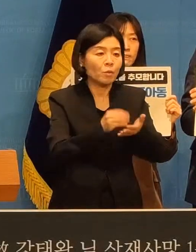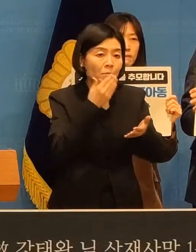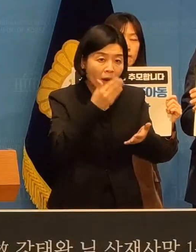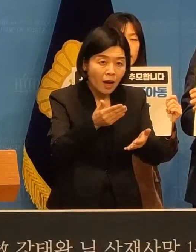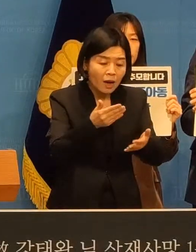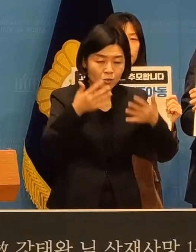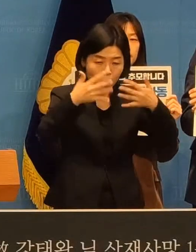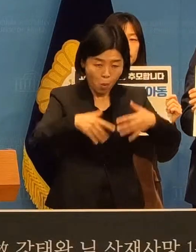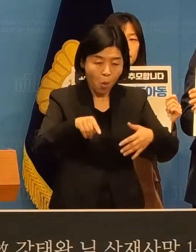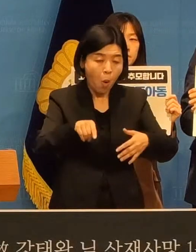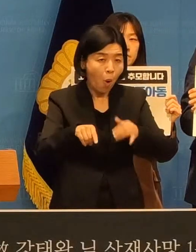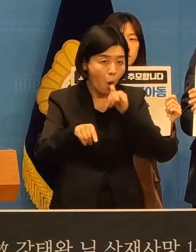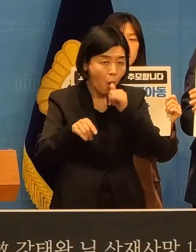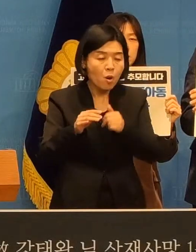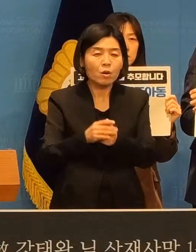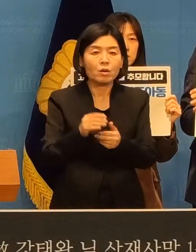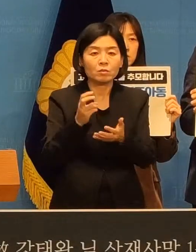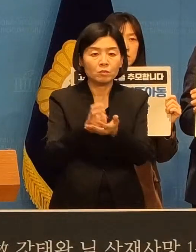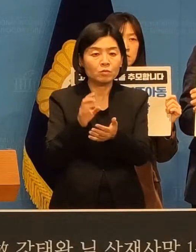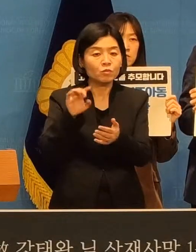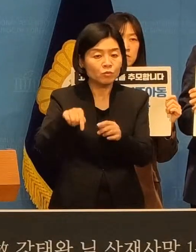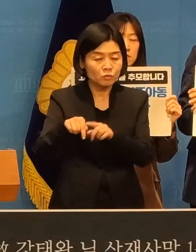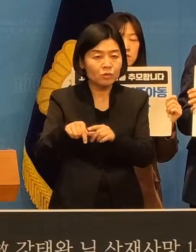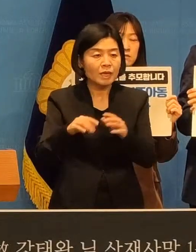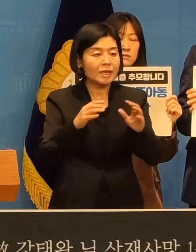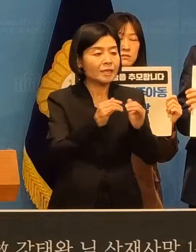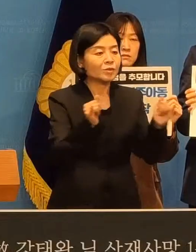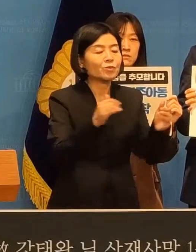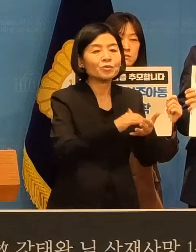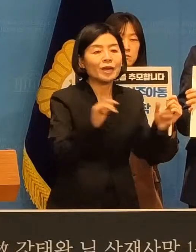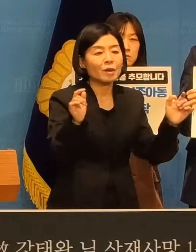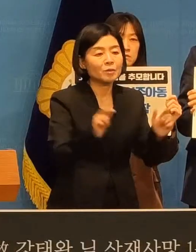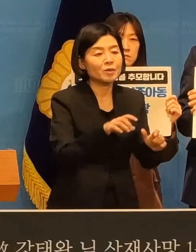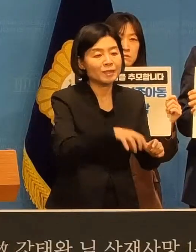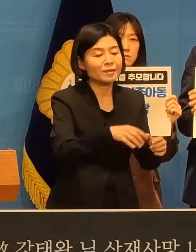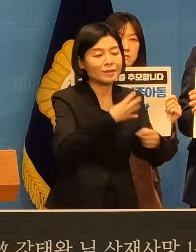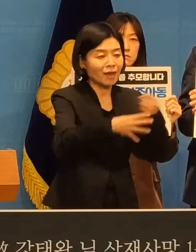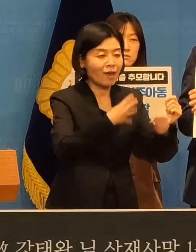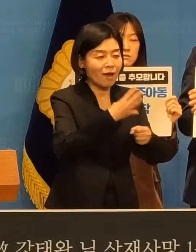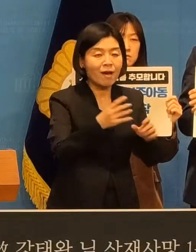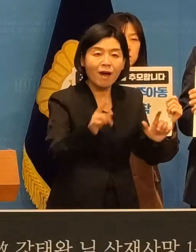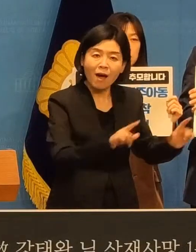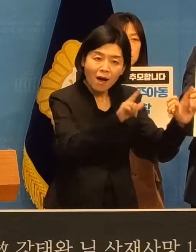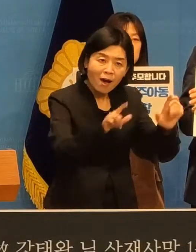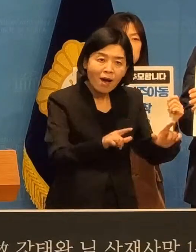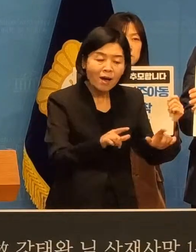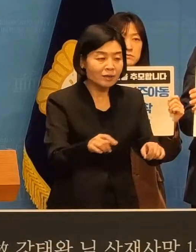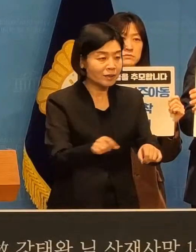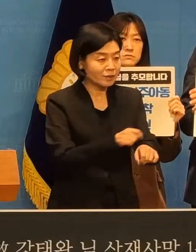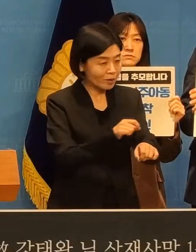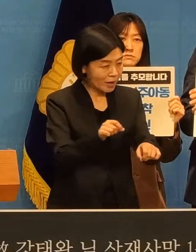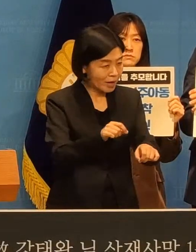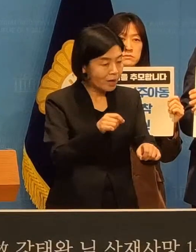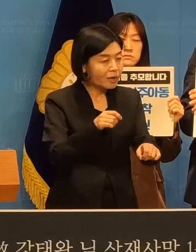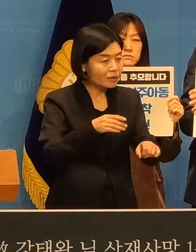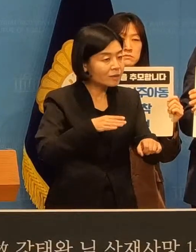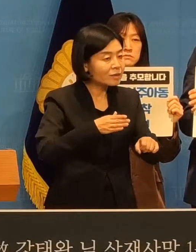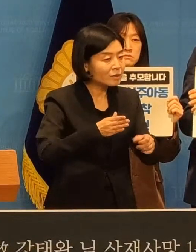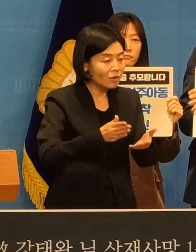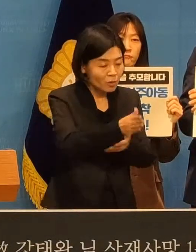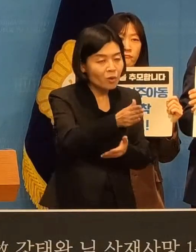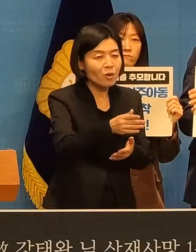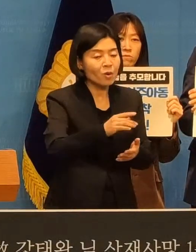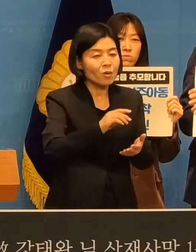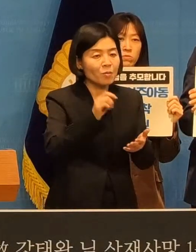시작했습니다. 법무부는 해당 체류 자격으로 인구 감소 지역에서 4년을 살면 지역 특화형 거주 비자를 주겠다고 합니다.